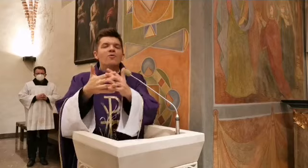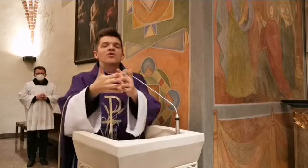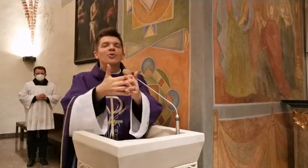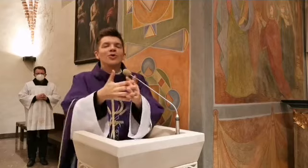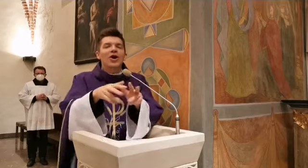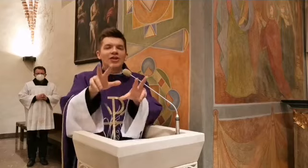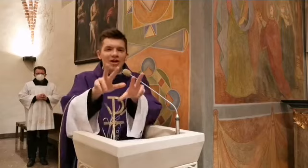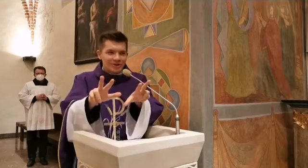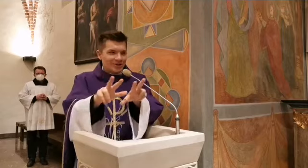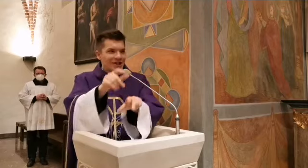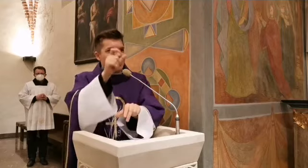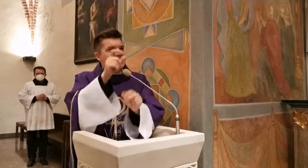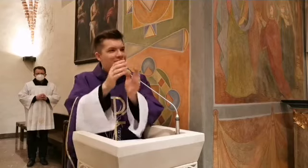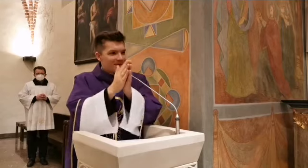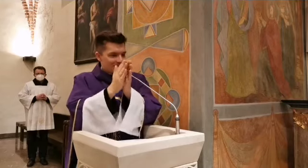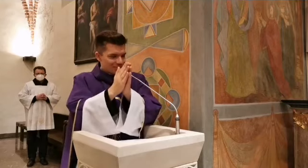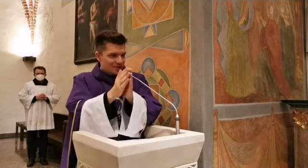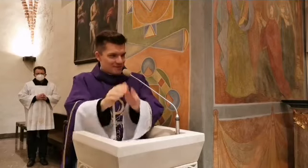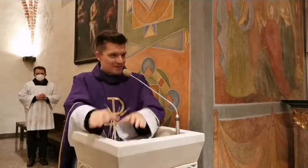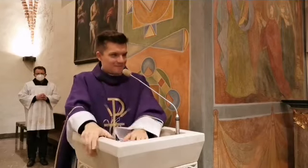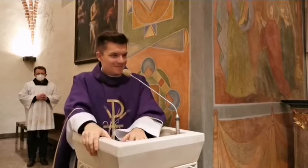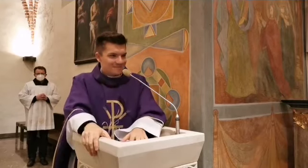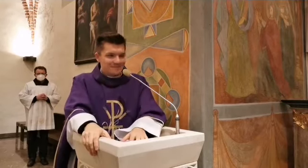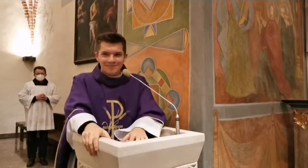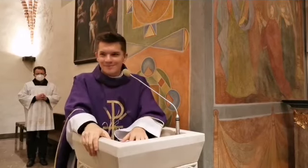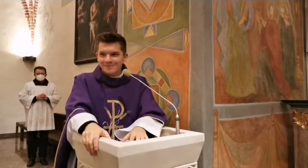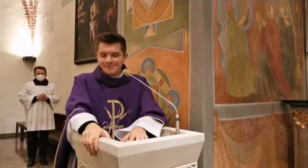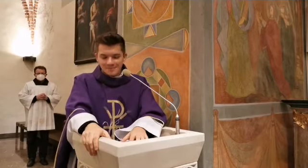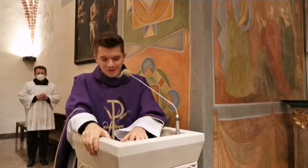piękną wspólnotę rodziny. Ciebie prosimy.